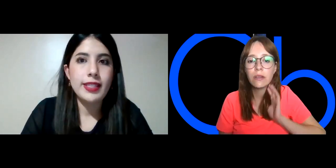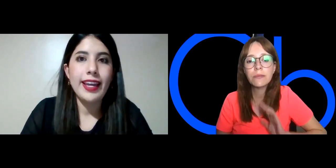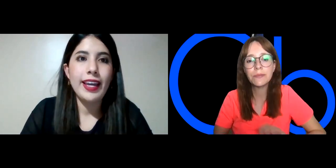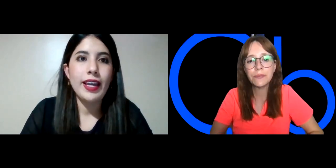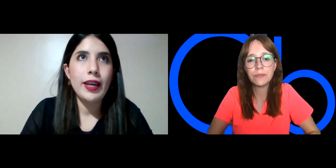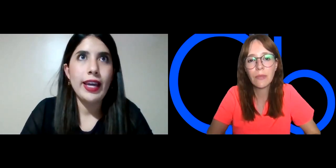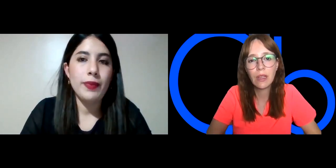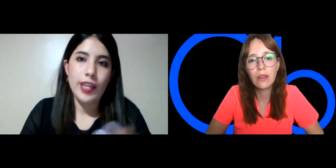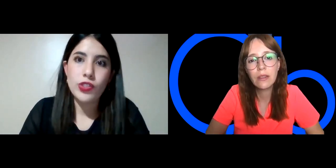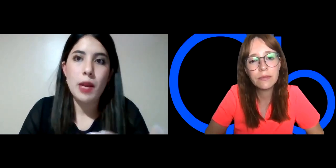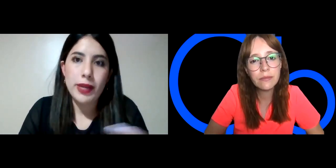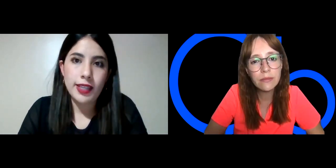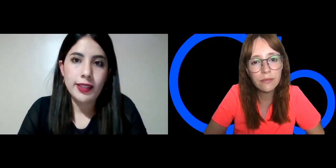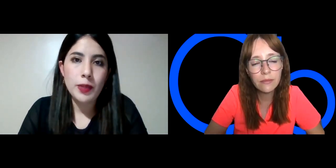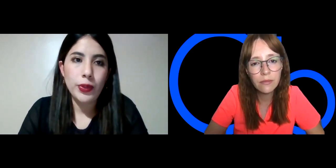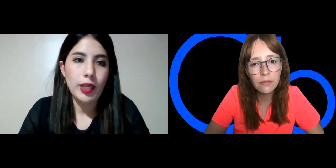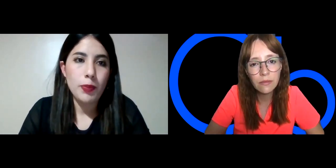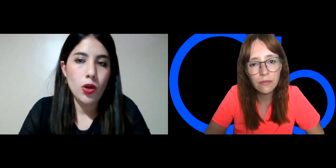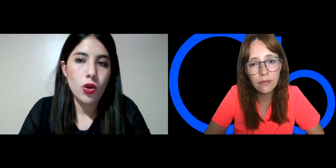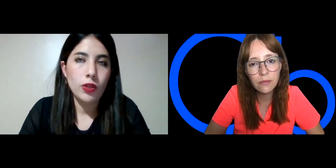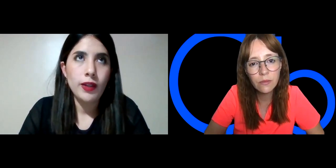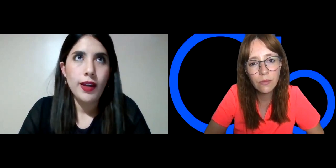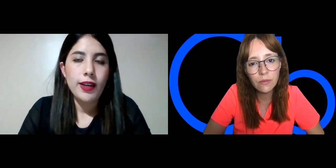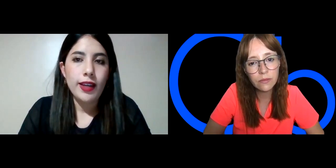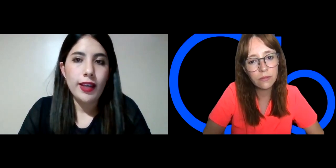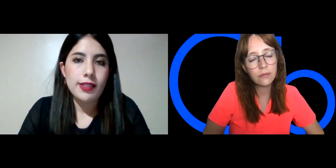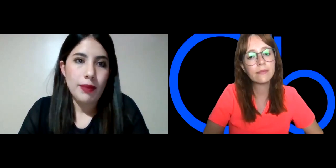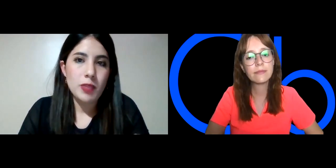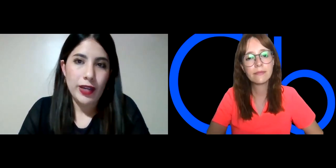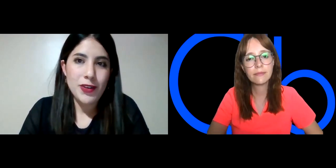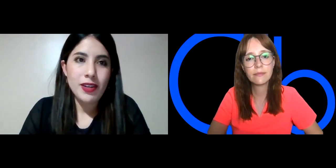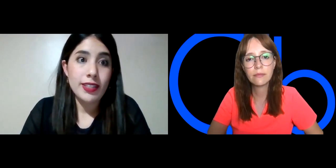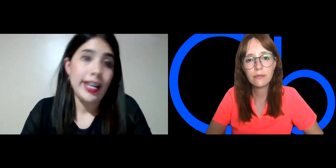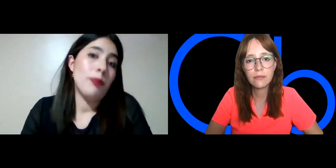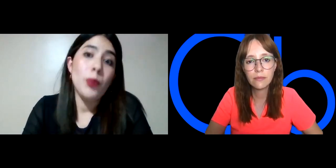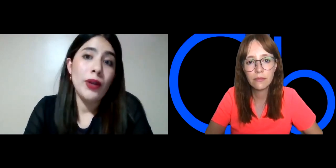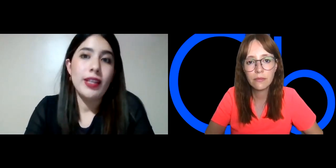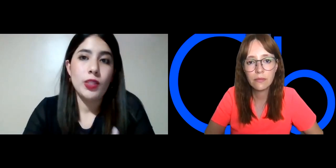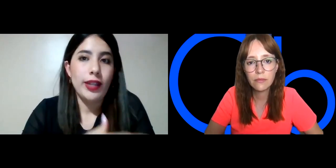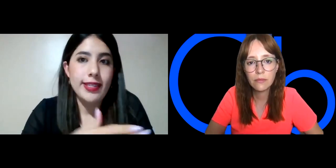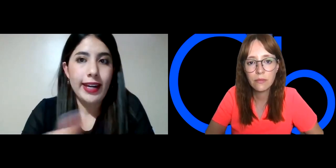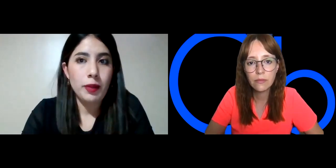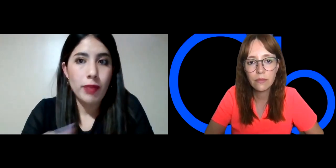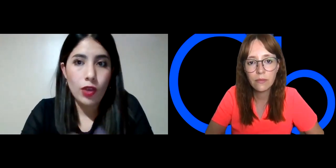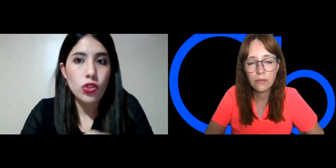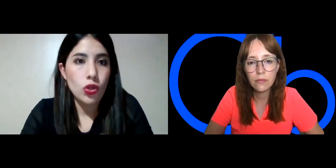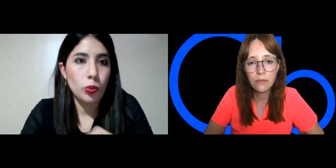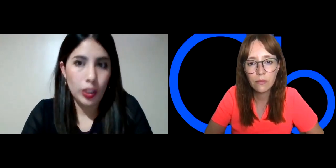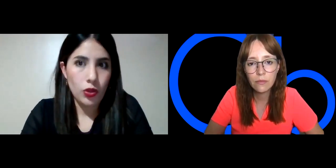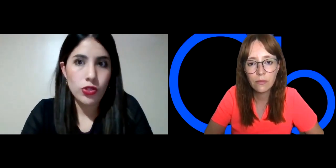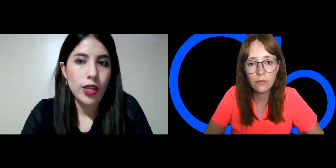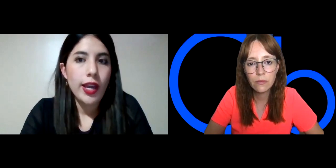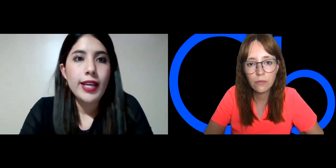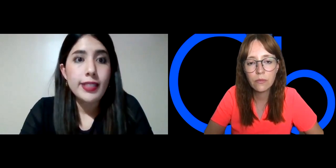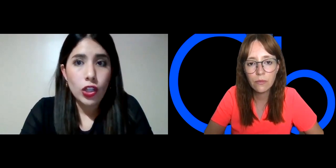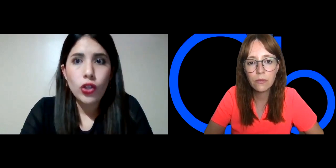Pues digo, si el paciente, por ejemplo, sabe español, sería muy bueno que se utilizaran videos con